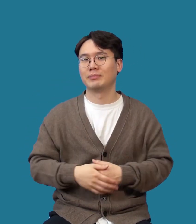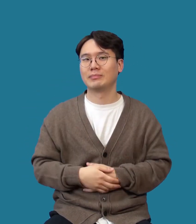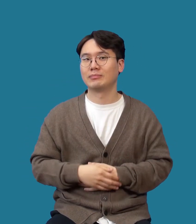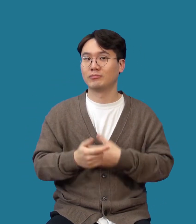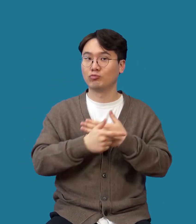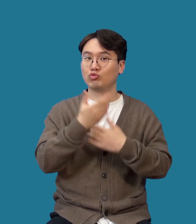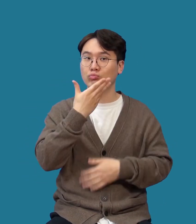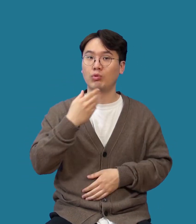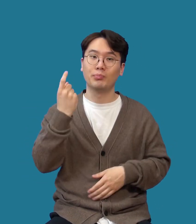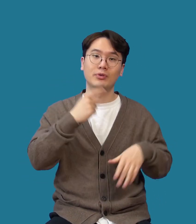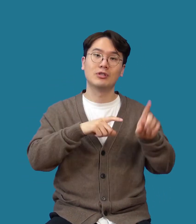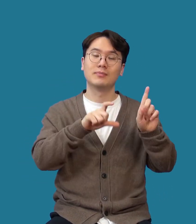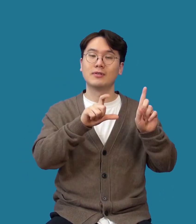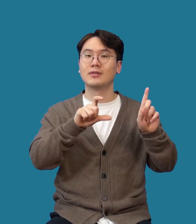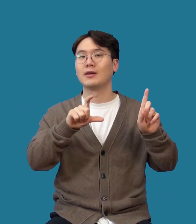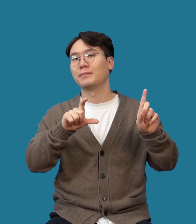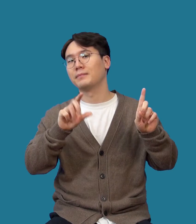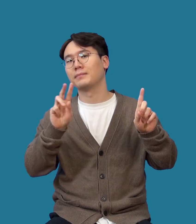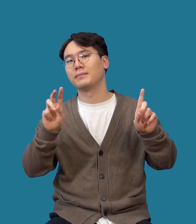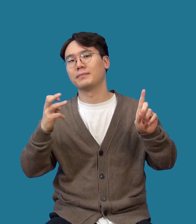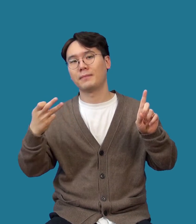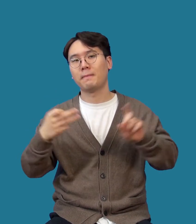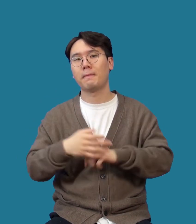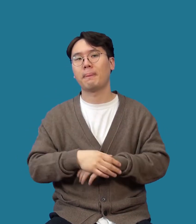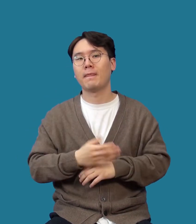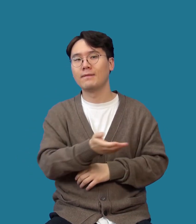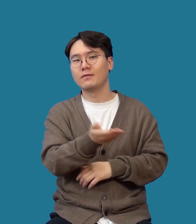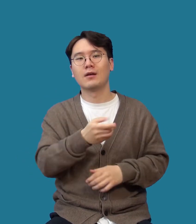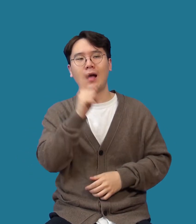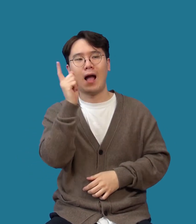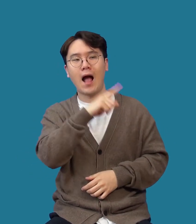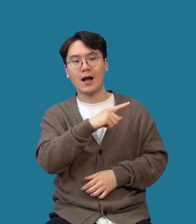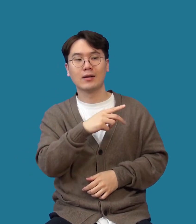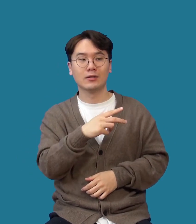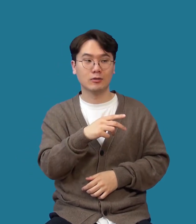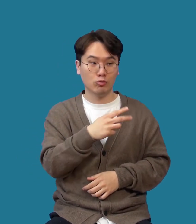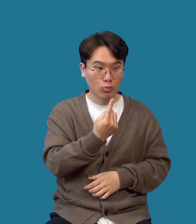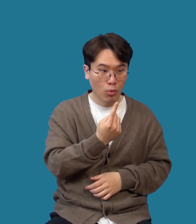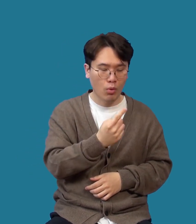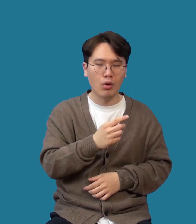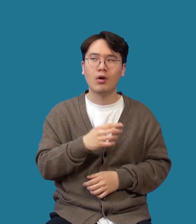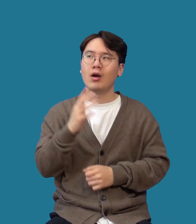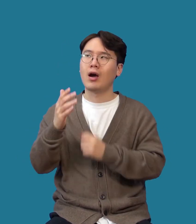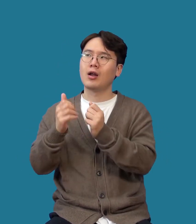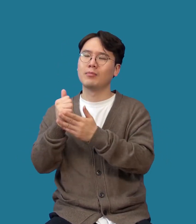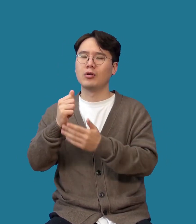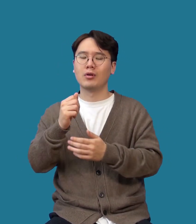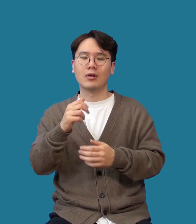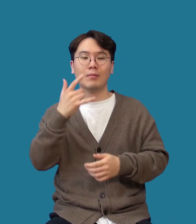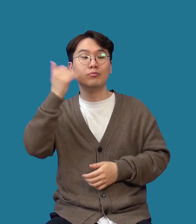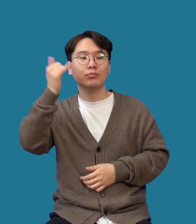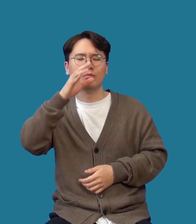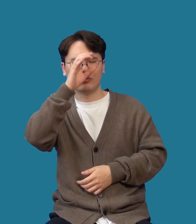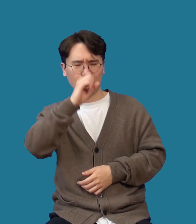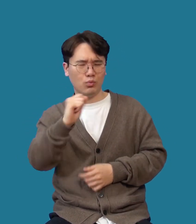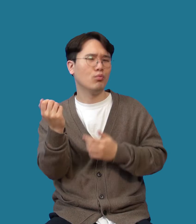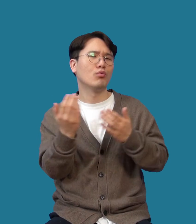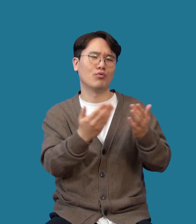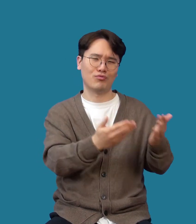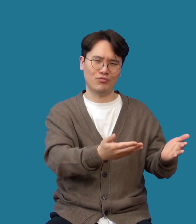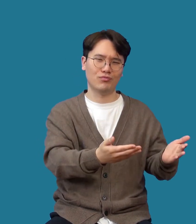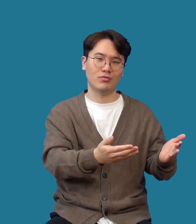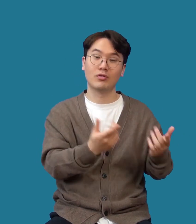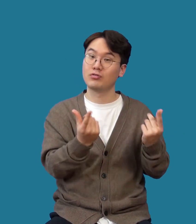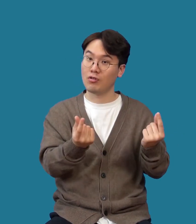13절에 너희가 악할지라도 좋은 것을 자식에게 줄 줄 알거든 하물며 너희 하늘아버지께서 구하는